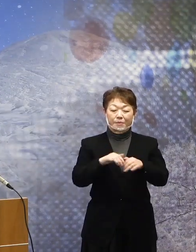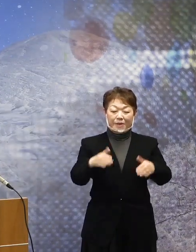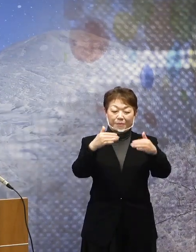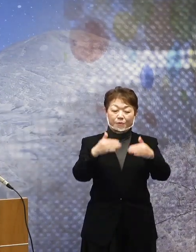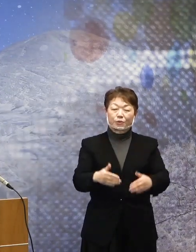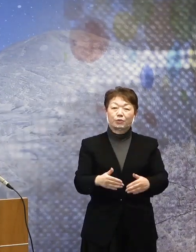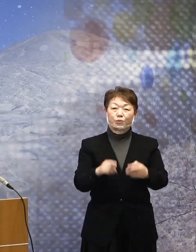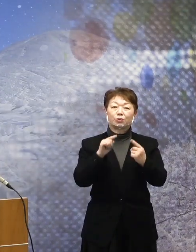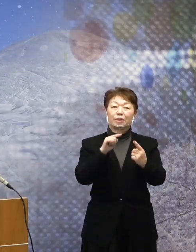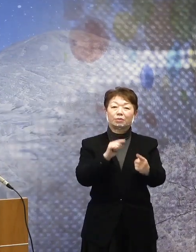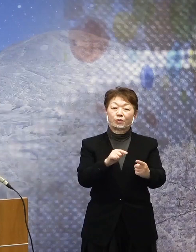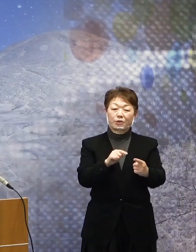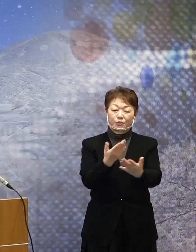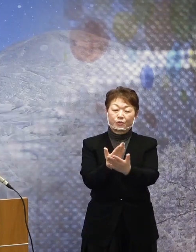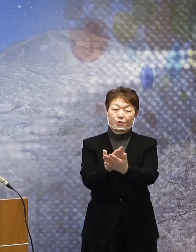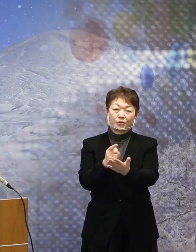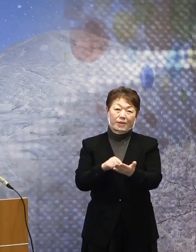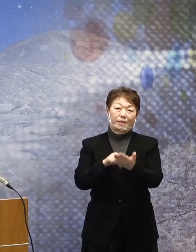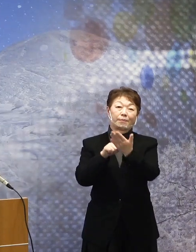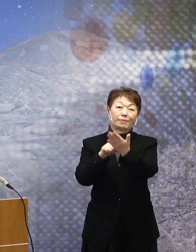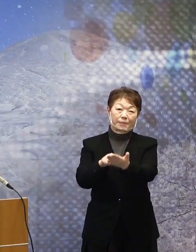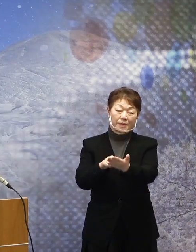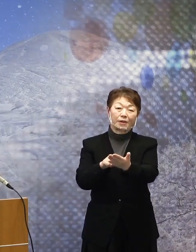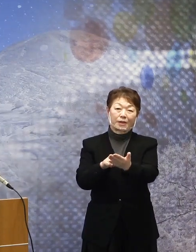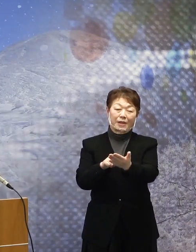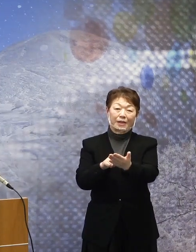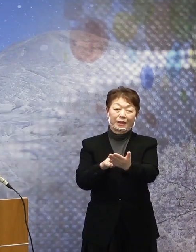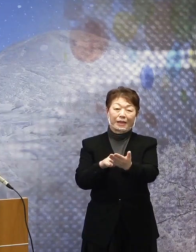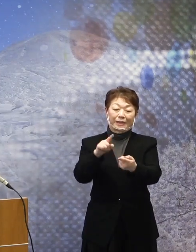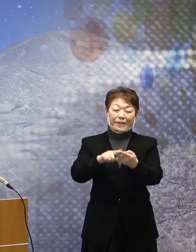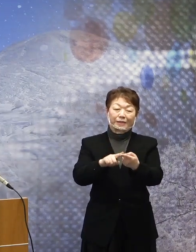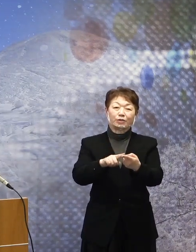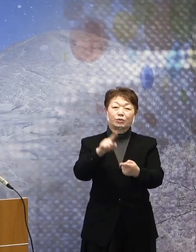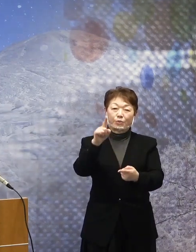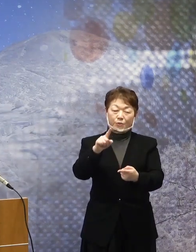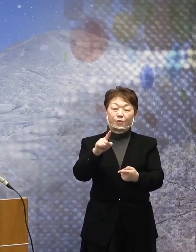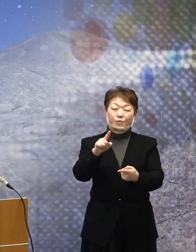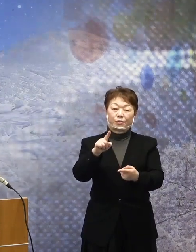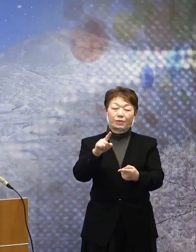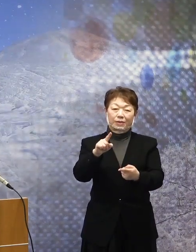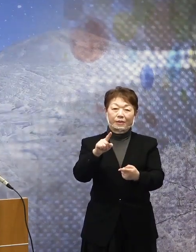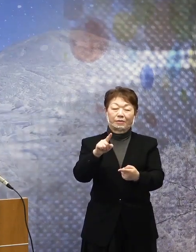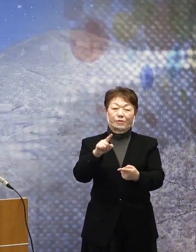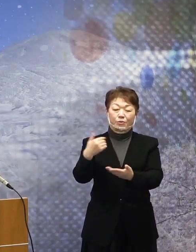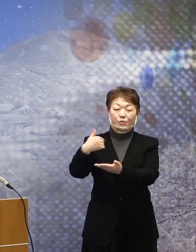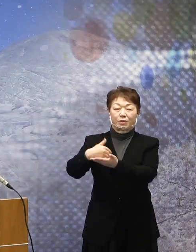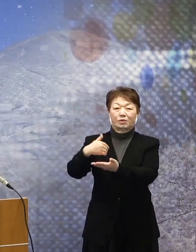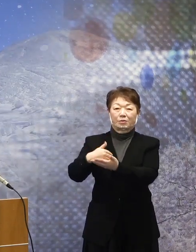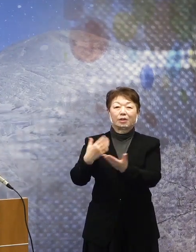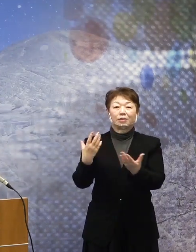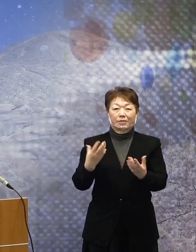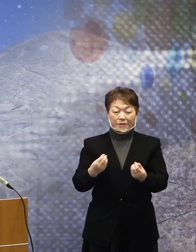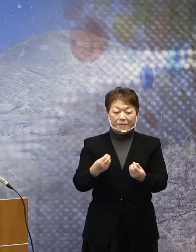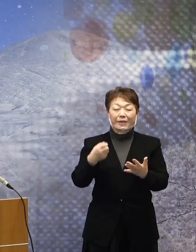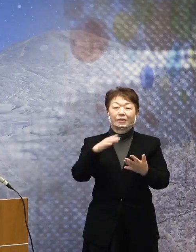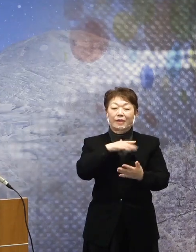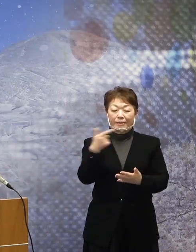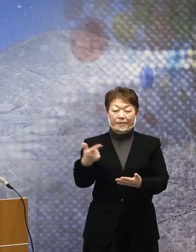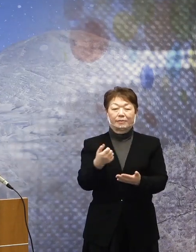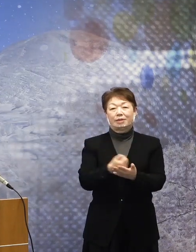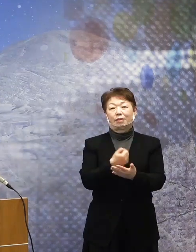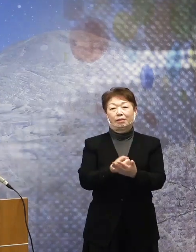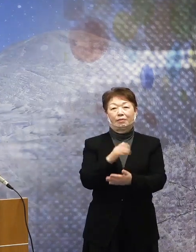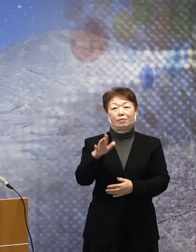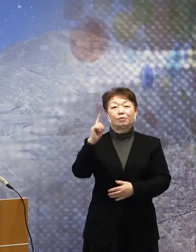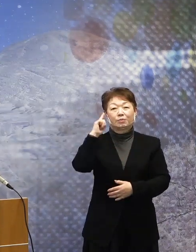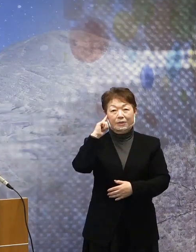まん延防止と重点措置の要請について青森市を、対象区域から見送るという見解を示されることは大変残念だと思っております